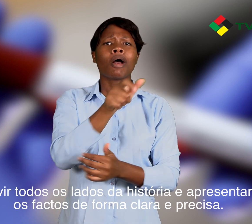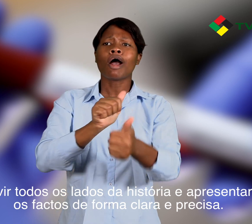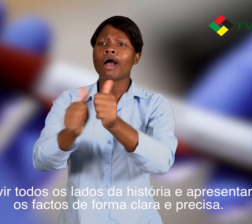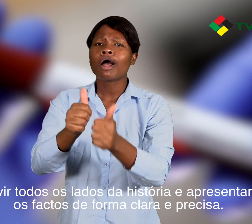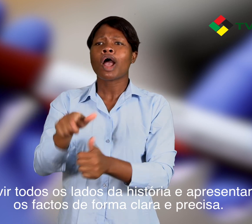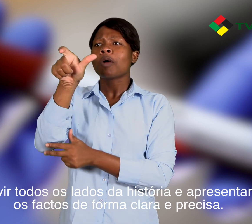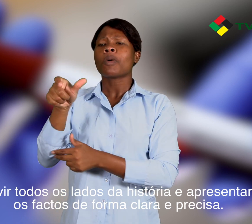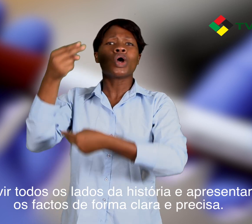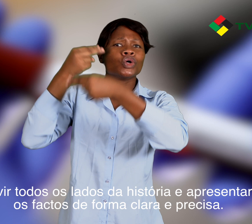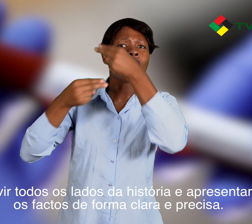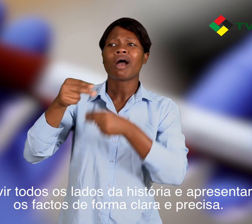forma clara e precisa.